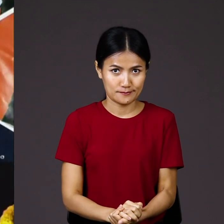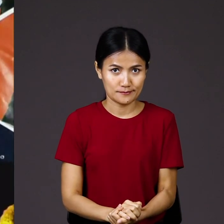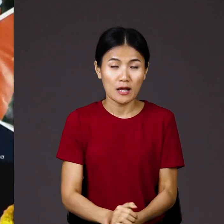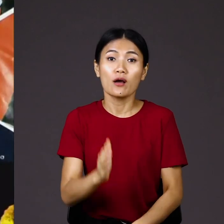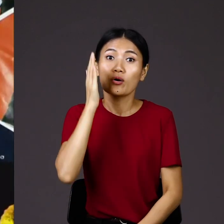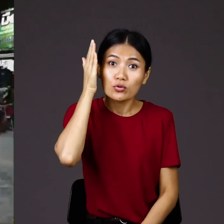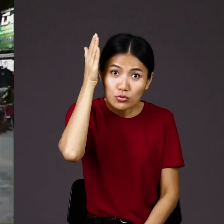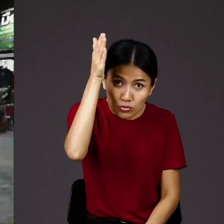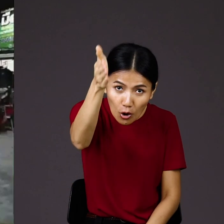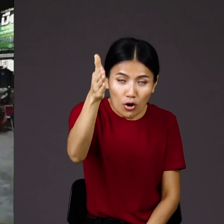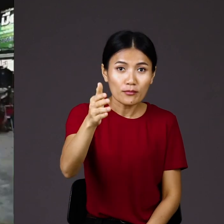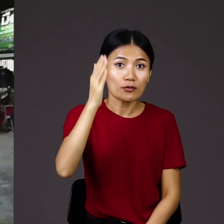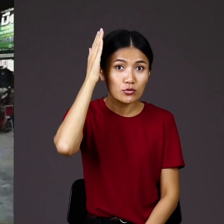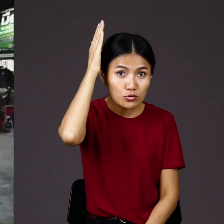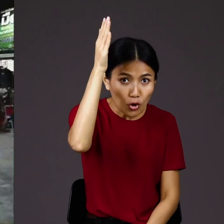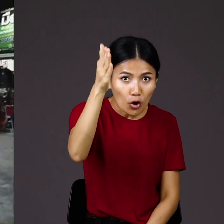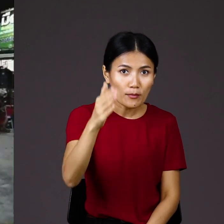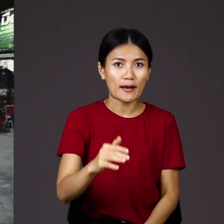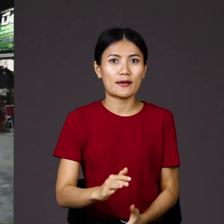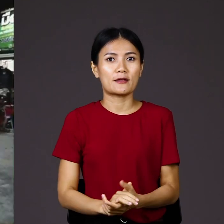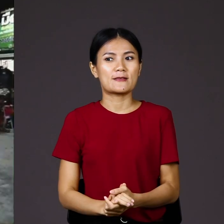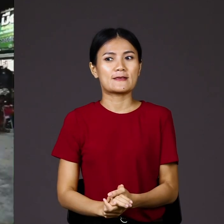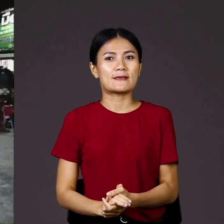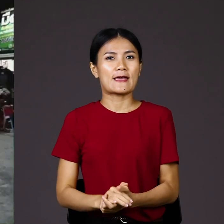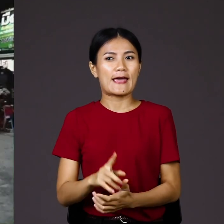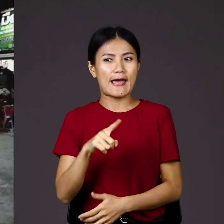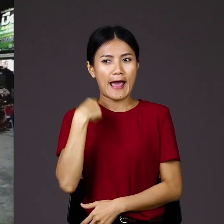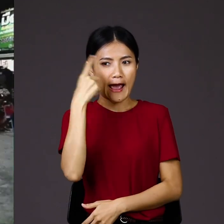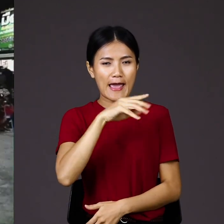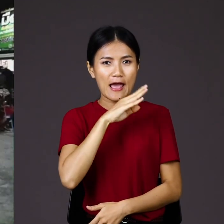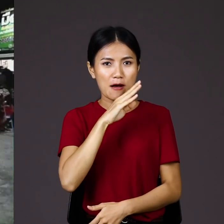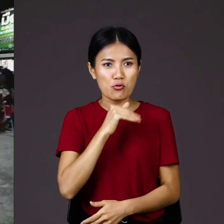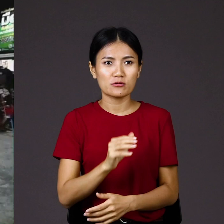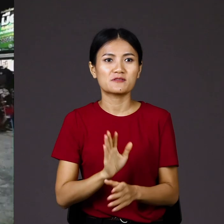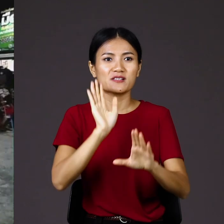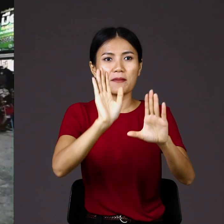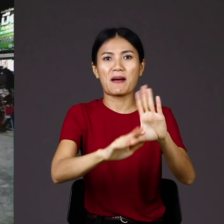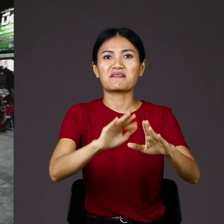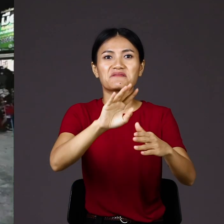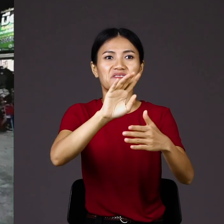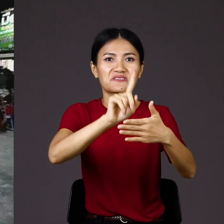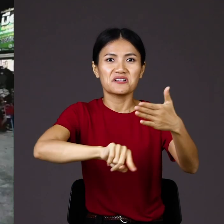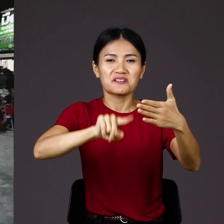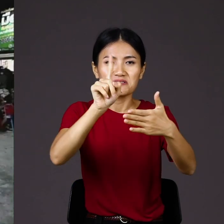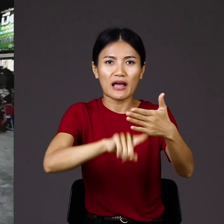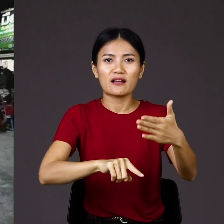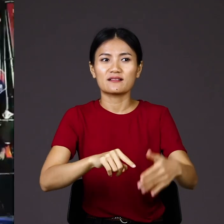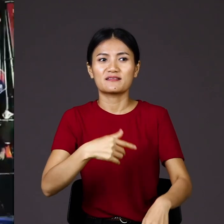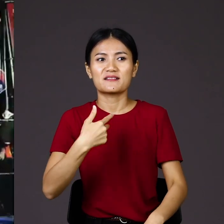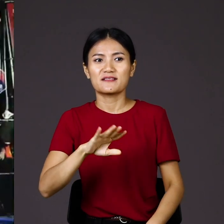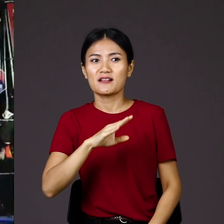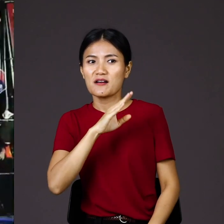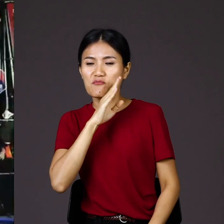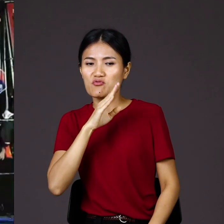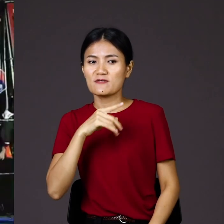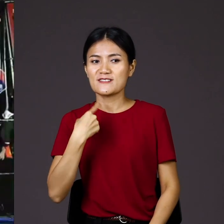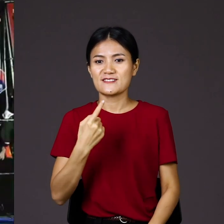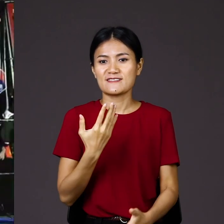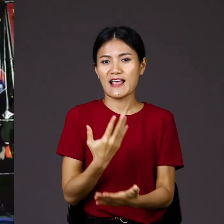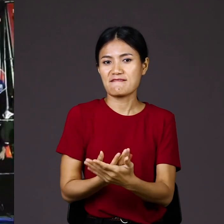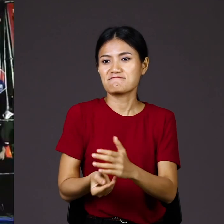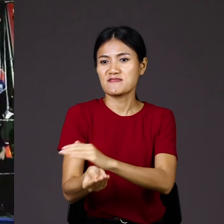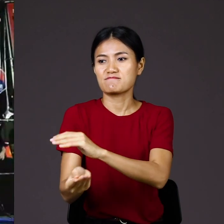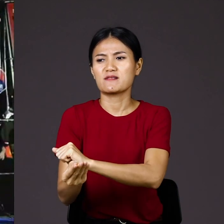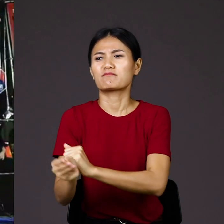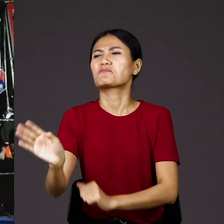ท้องถิ่นแล้วต่อไปสมัยหน้าคนที่จะคิดซื้อจะได้เลิกซื้อแล้วมาแข่งกันที่นโยบาย